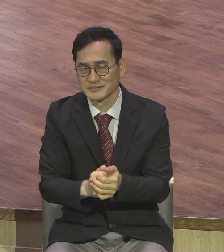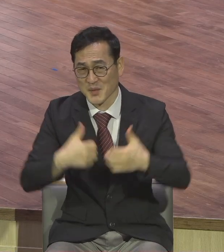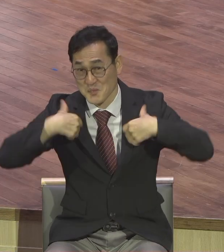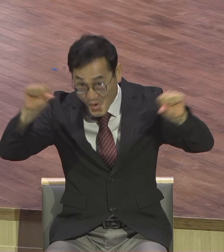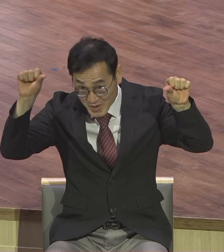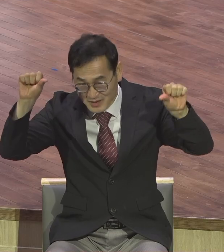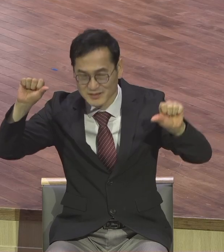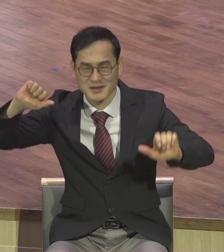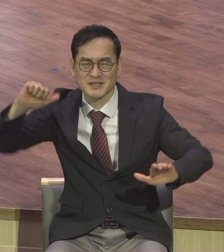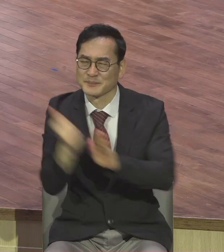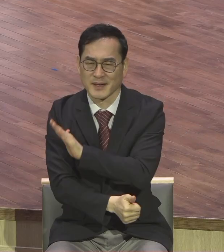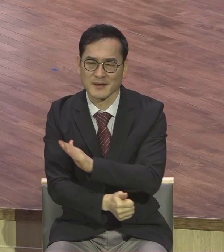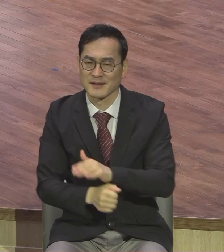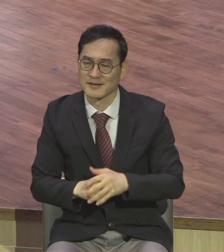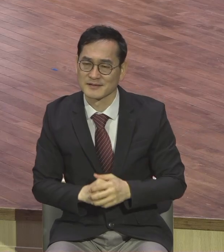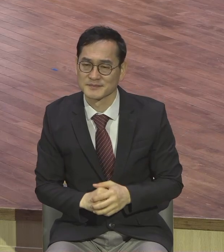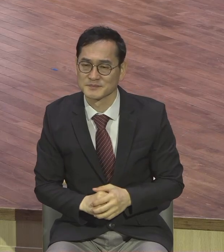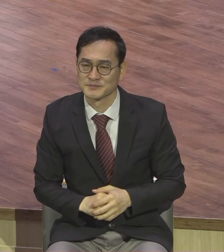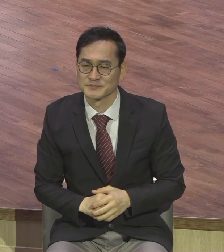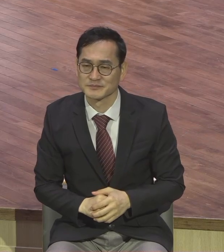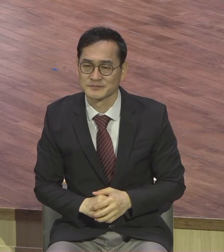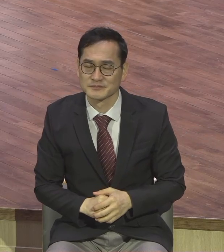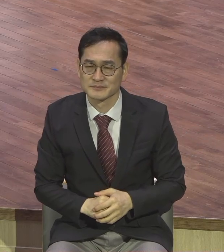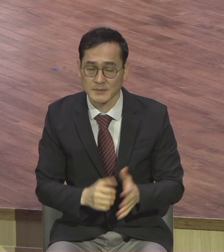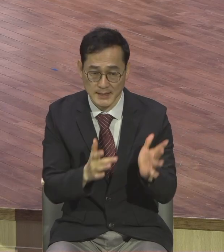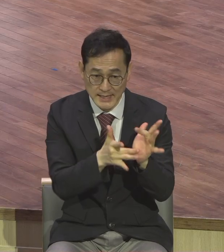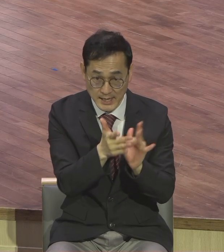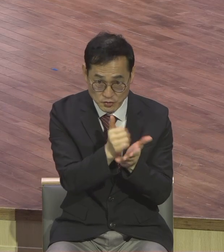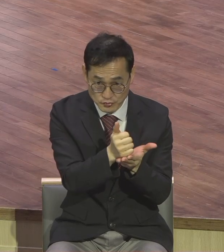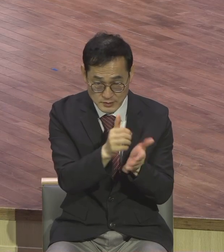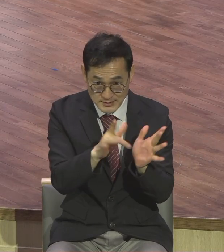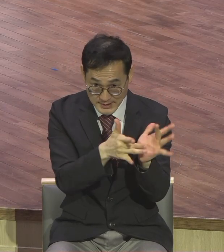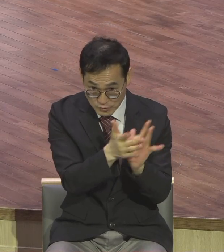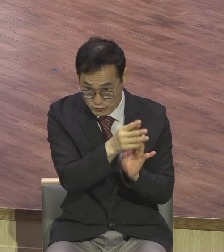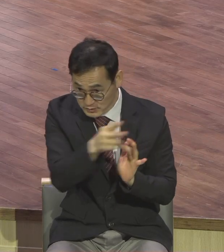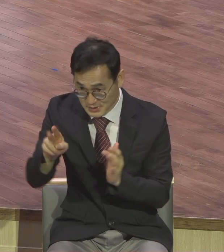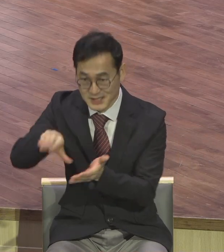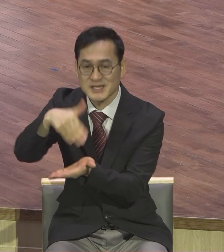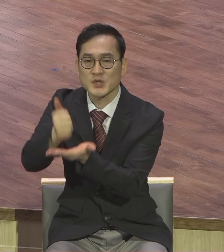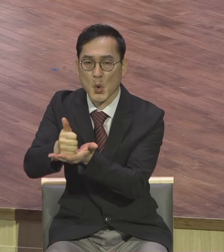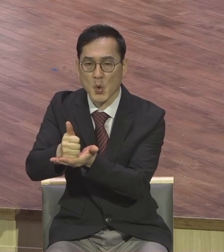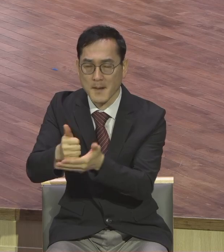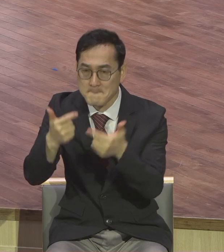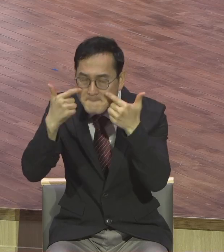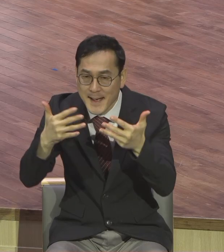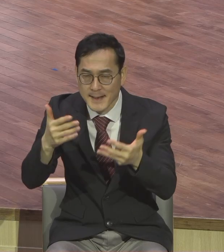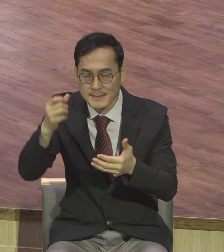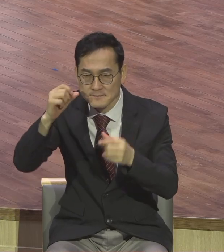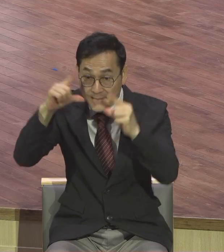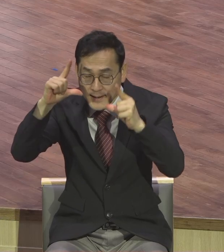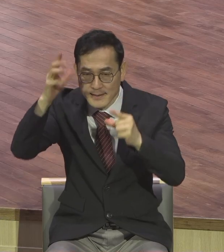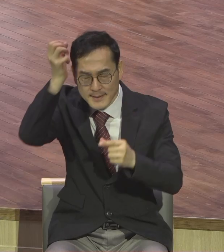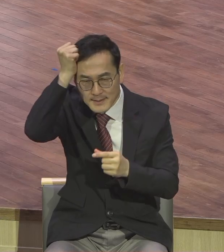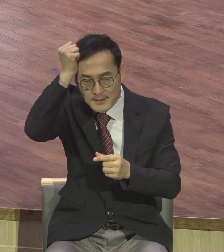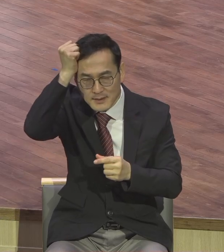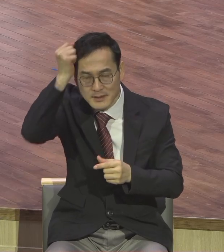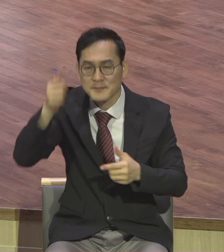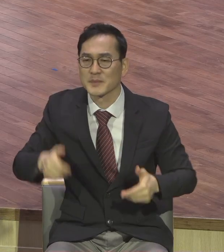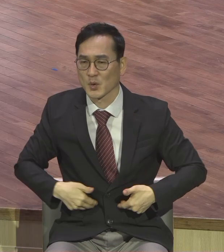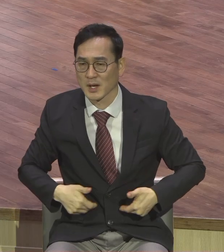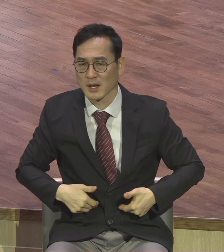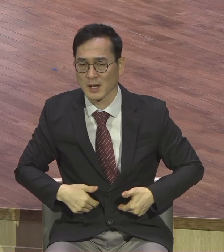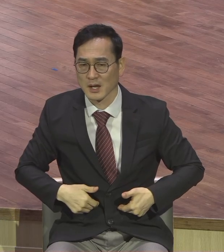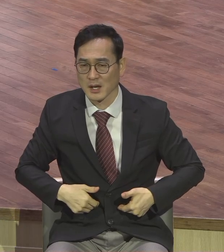그러한 결과가 오게 돼 있다. 예수가 그리스도라는 사실을 모르면 시험이 와요. 사단이 알아요.